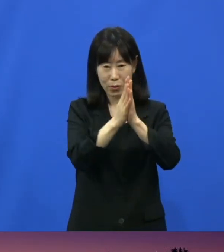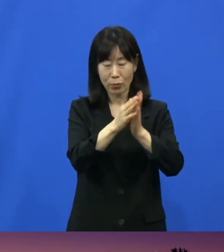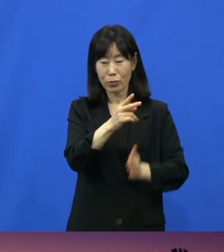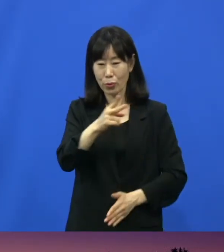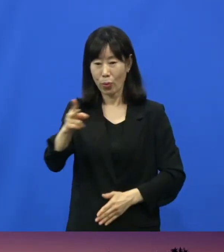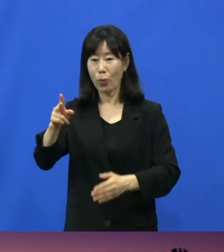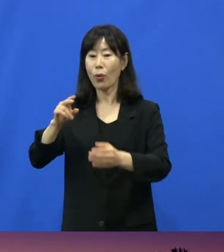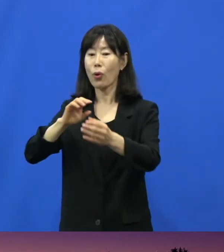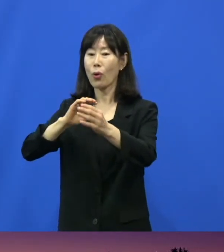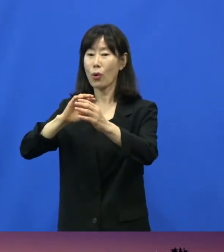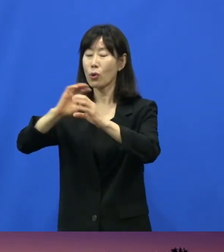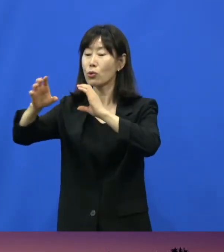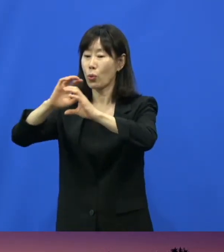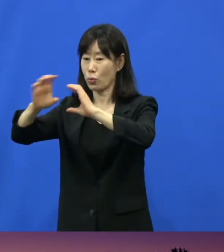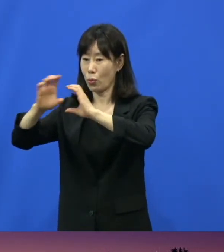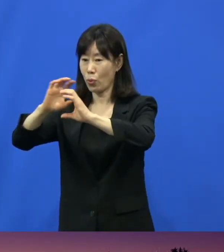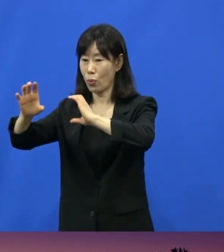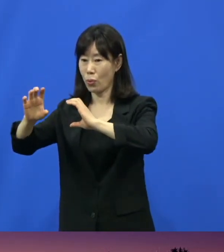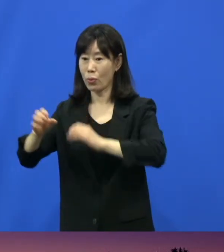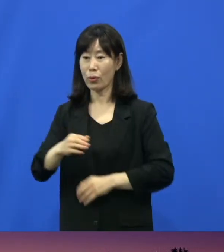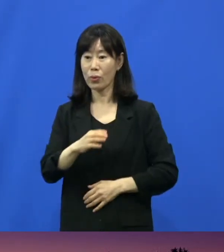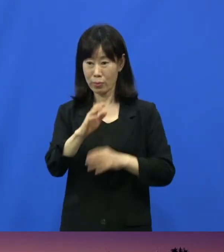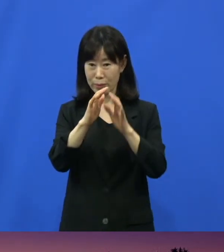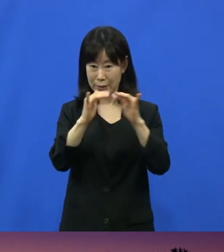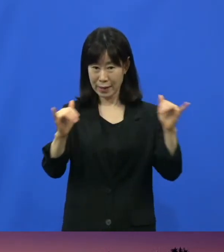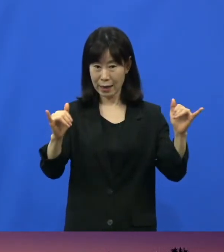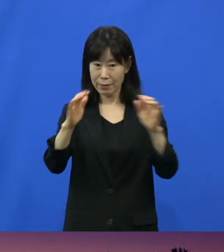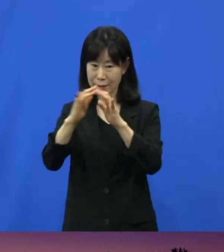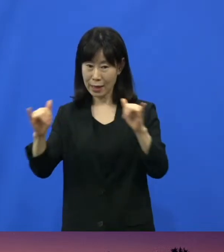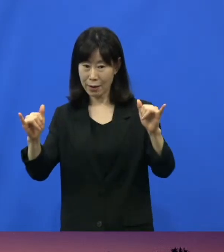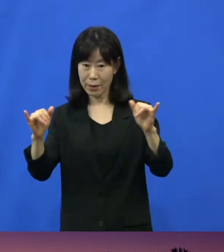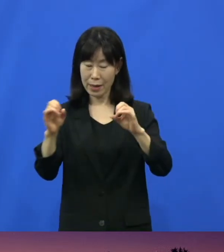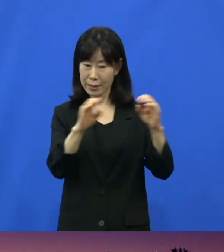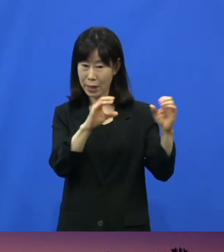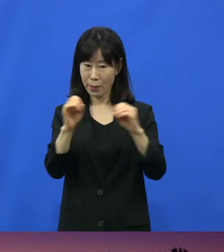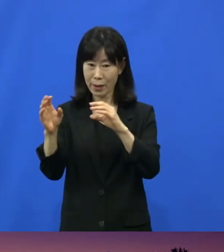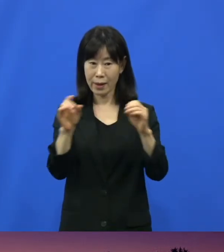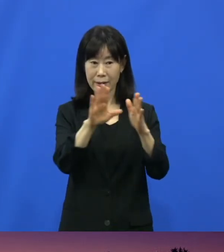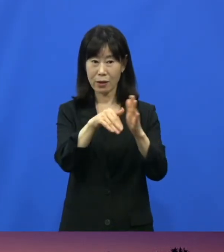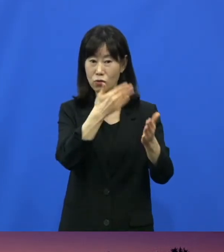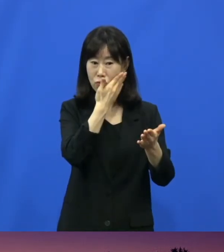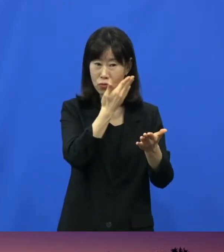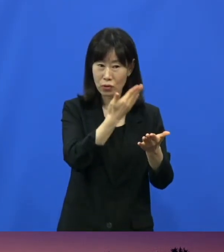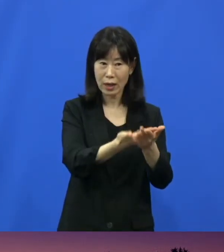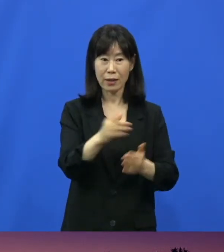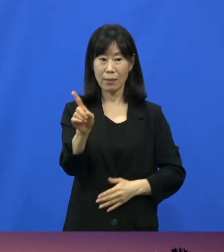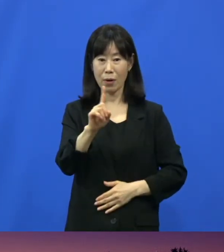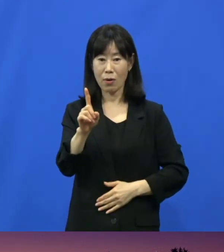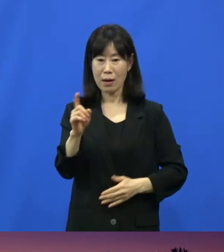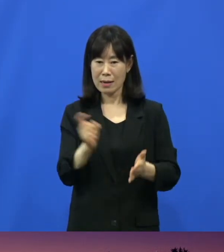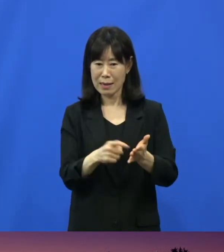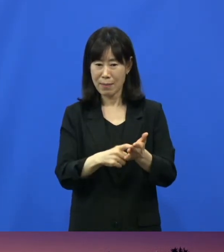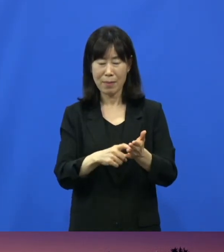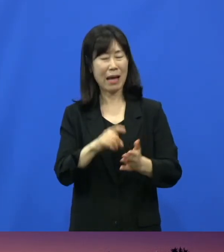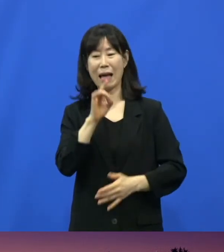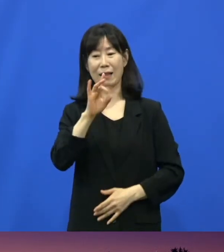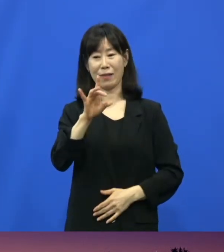여러분, 사람들과의 대화에서도 대화를 하려고 하면 가장 중요한 게 조급하면 안 돼요.